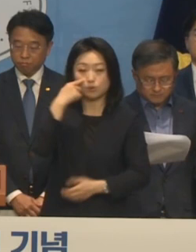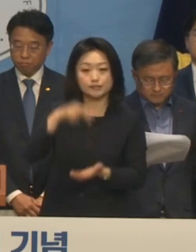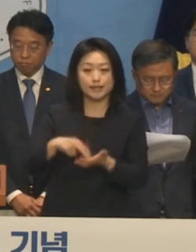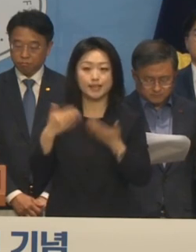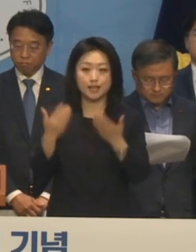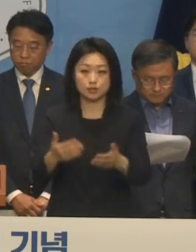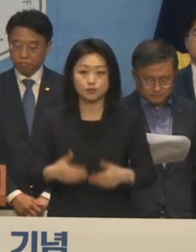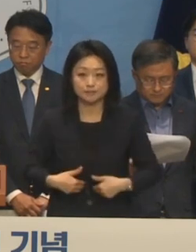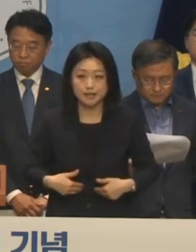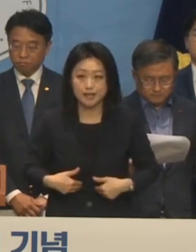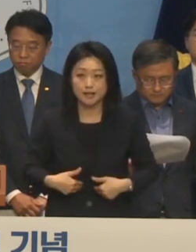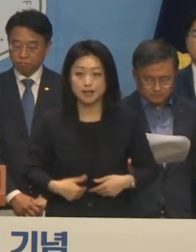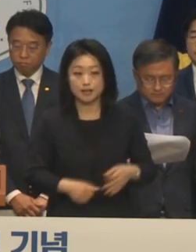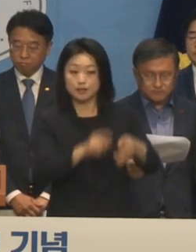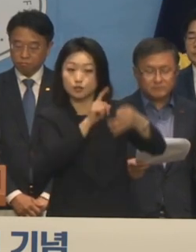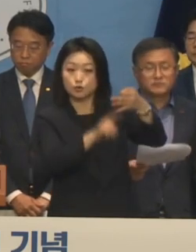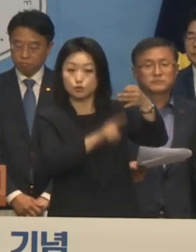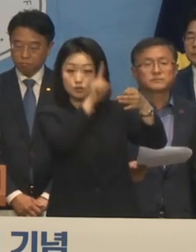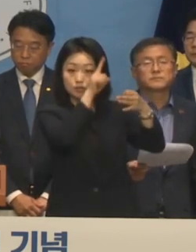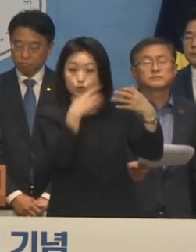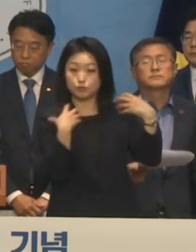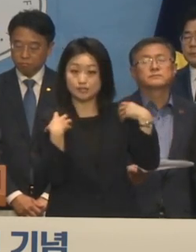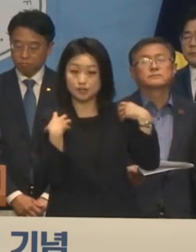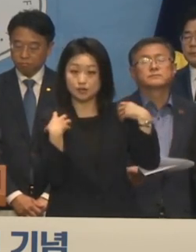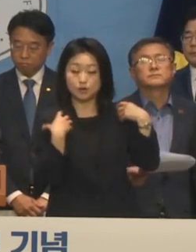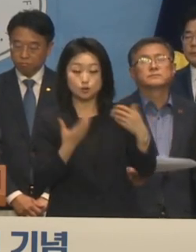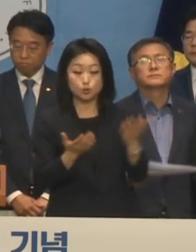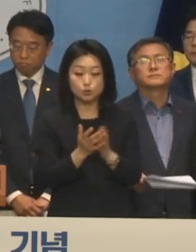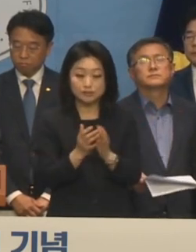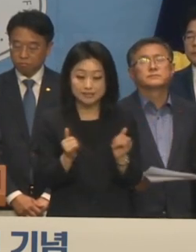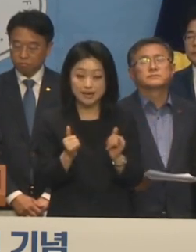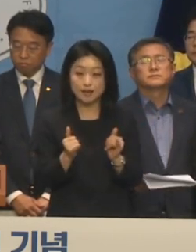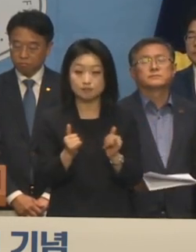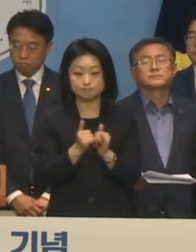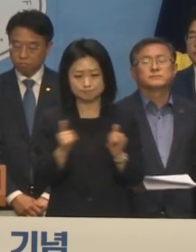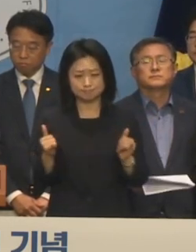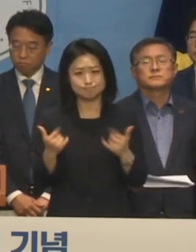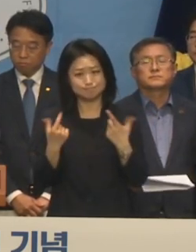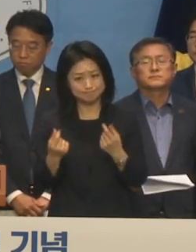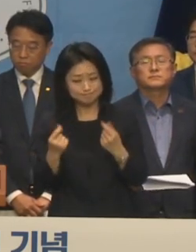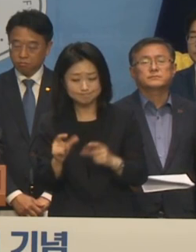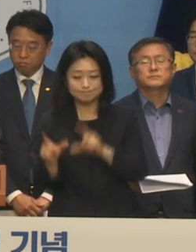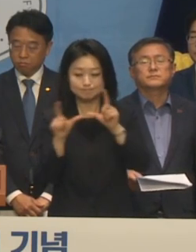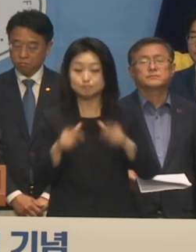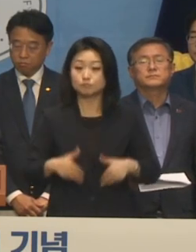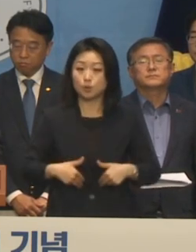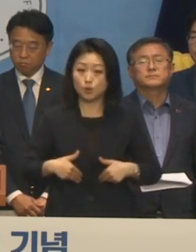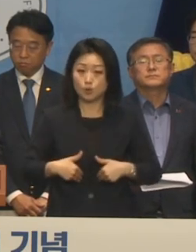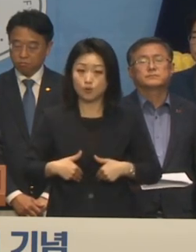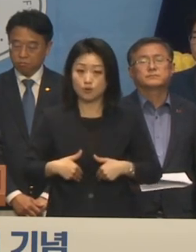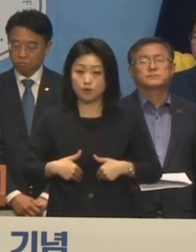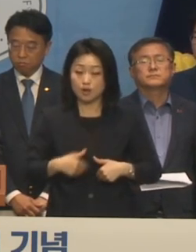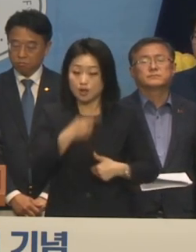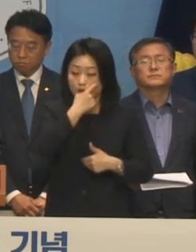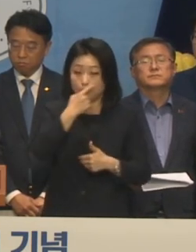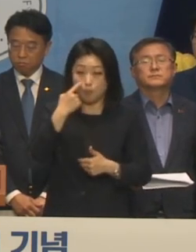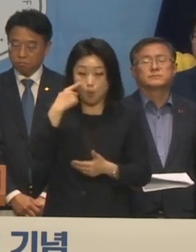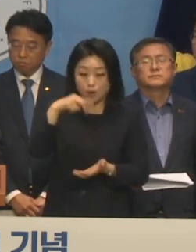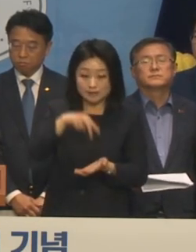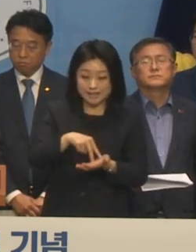합니다. 윤석열 정부는 노동자가 인간다운 삶을 살기 위해 필요한 최소한의